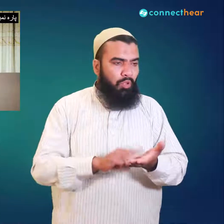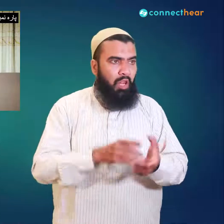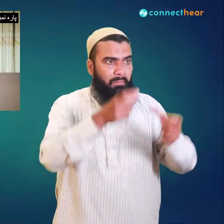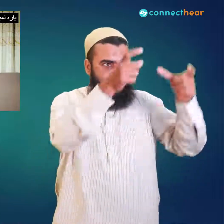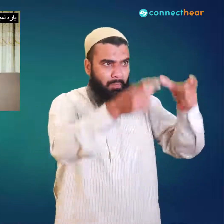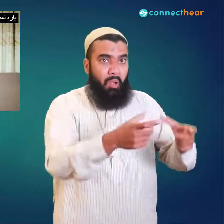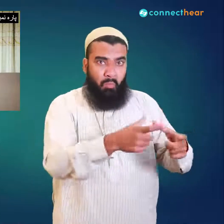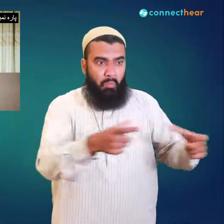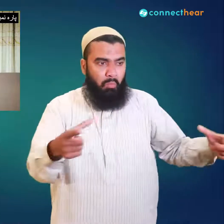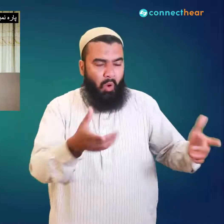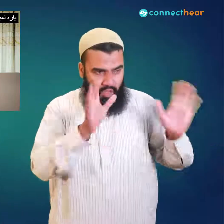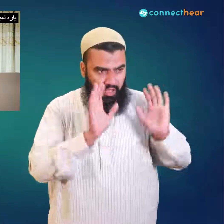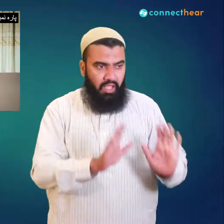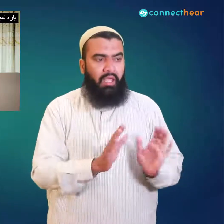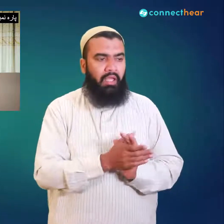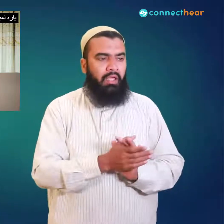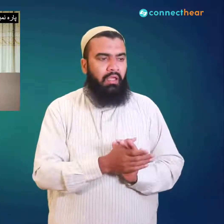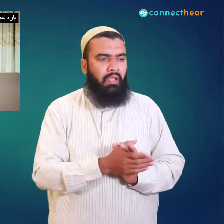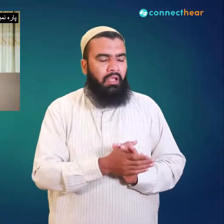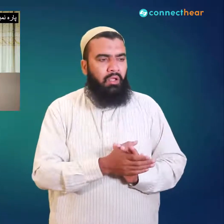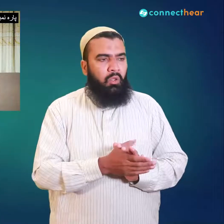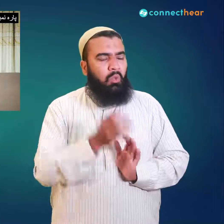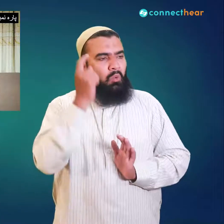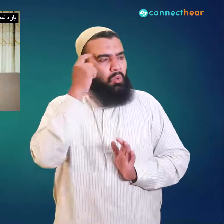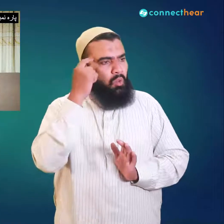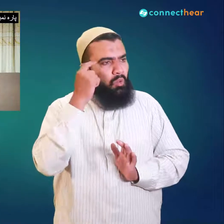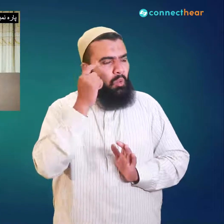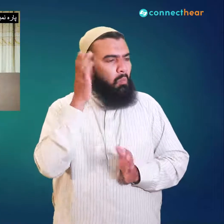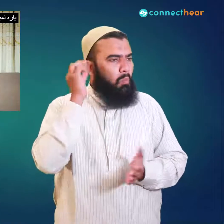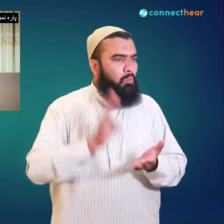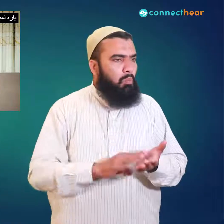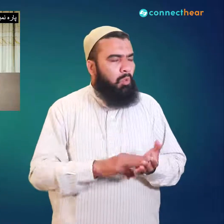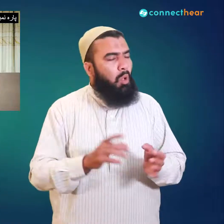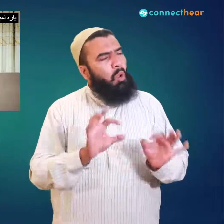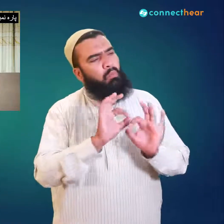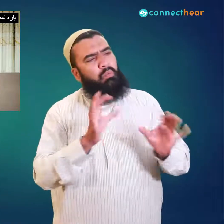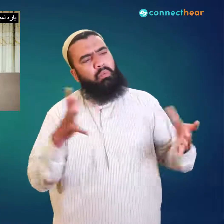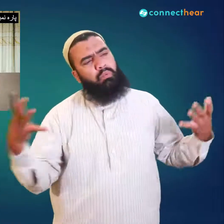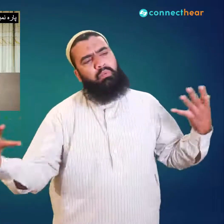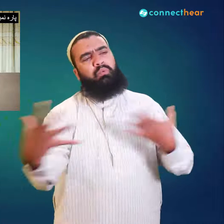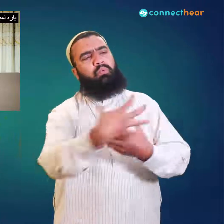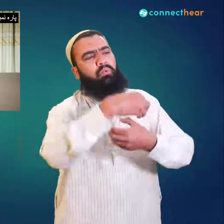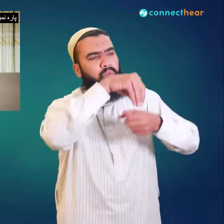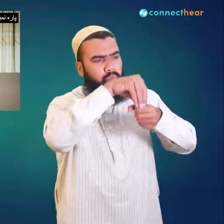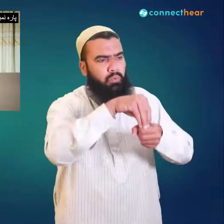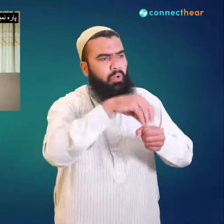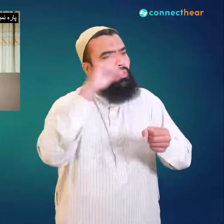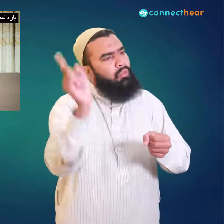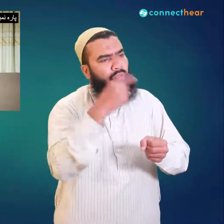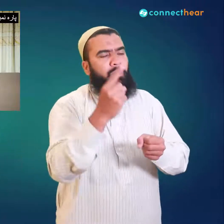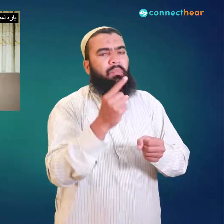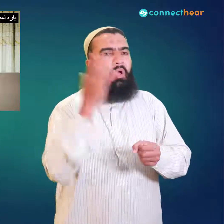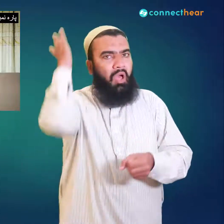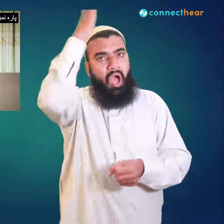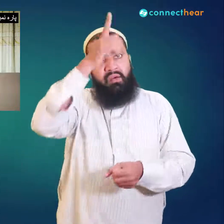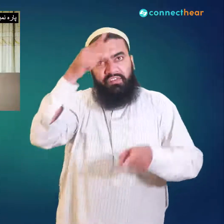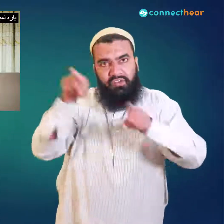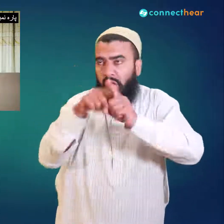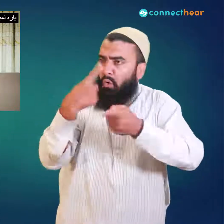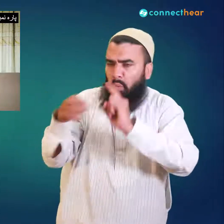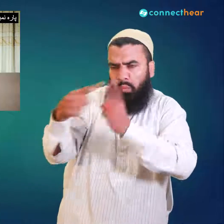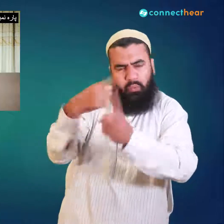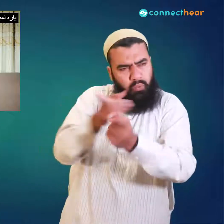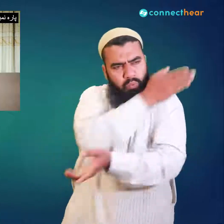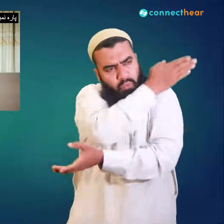مومنین میں ایسا نہ ہو کہ سب کے سب جہاد کے لیے چلے جائیں، بلکہ ایک جماعت ان میں ایسی بھی ہونی